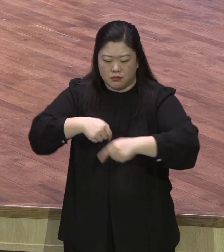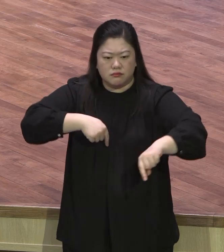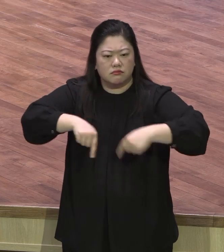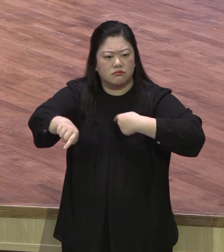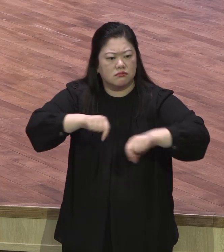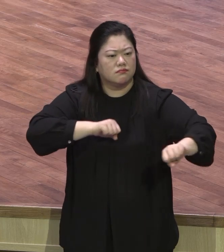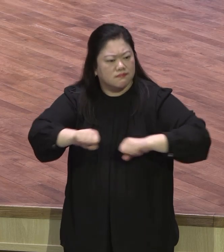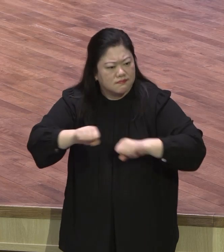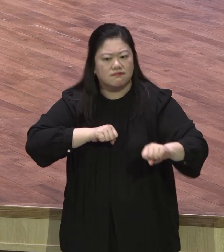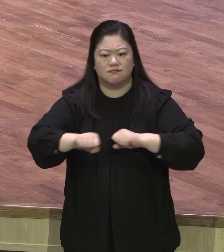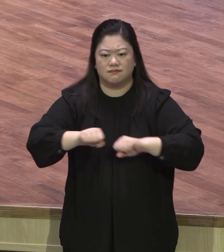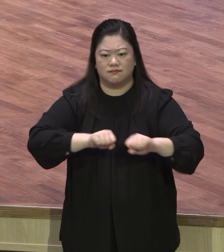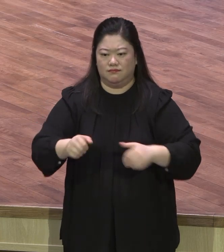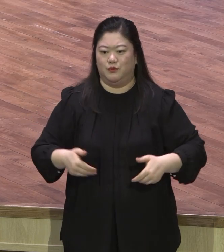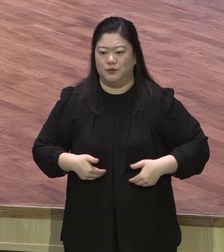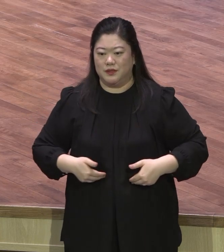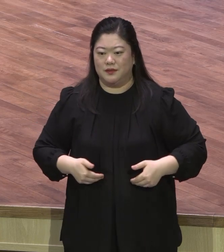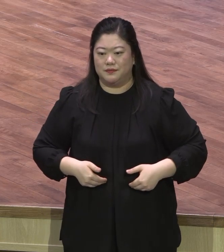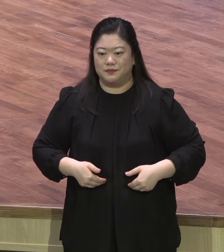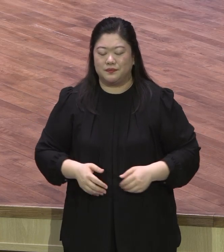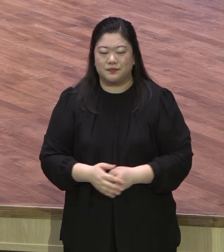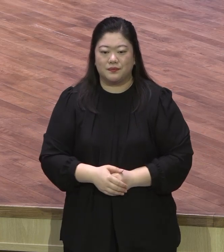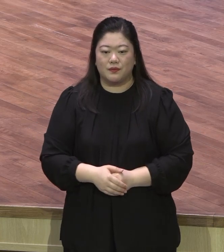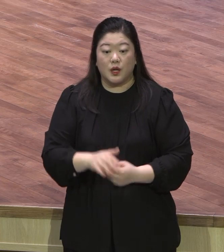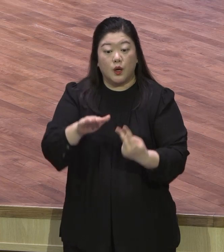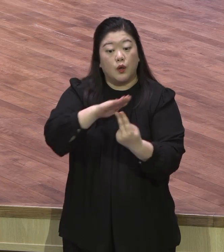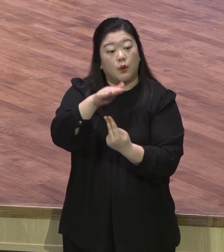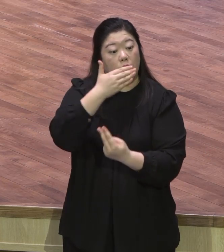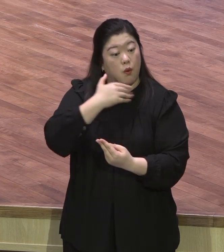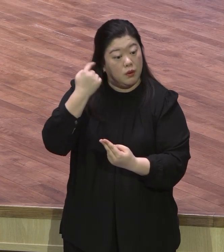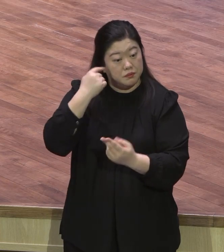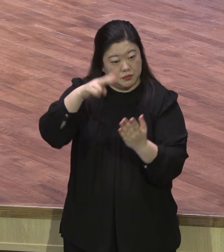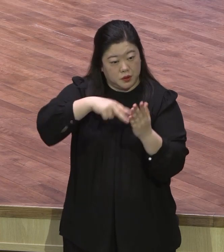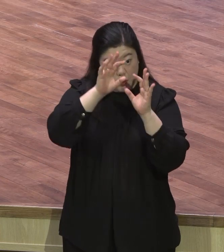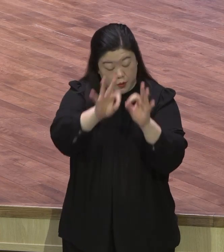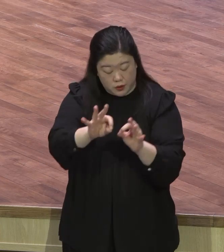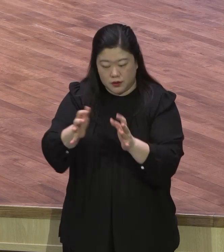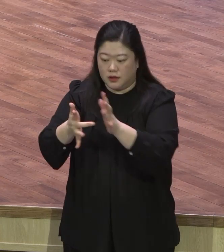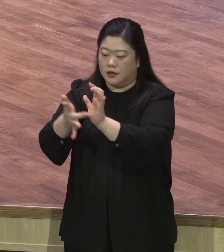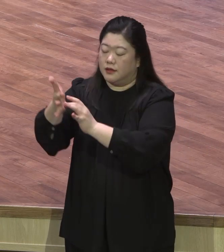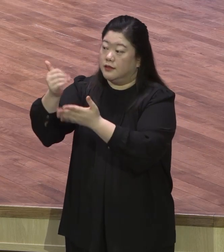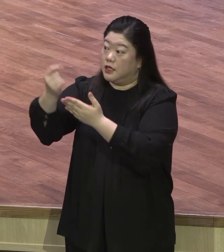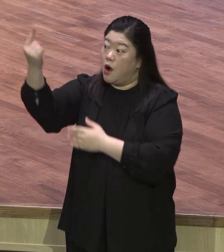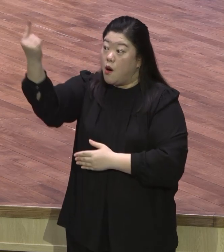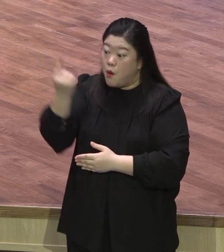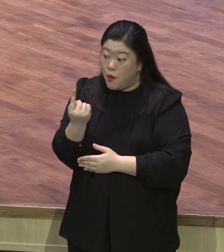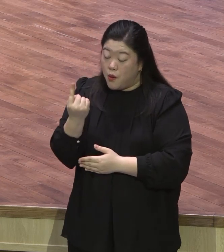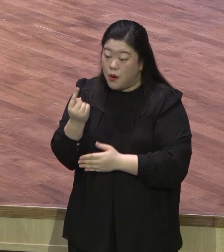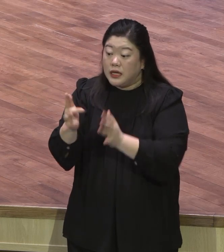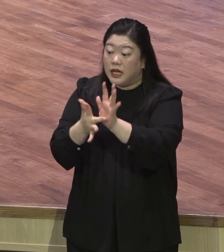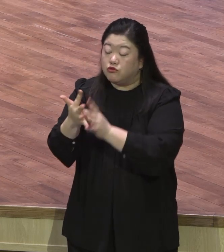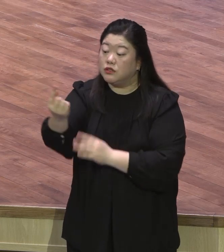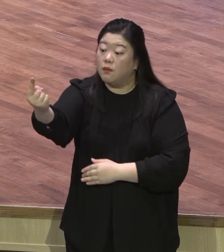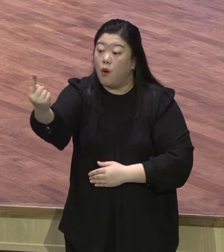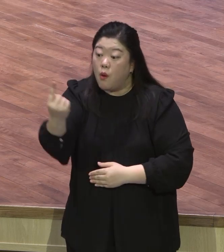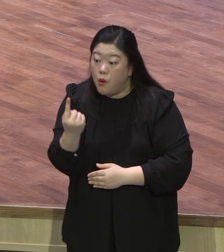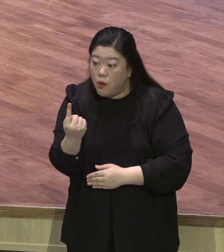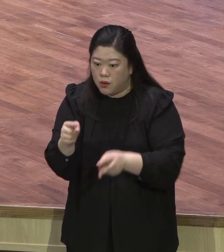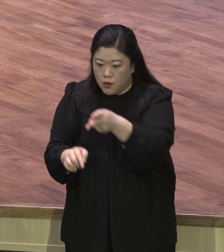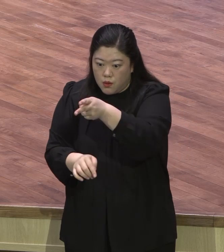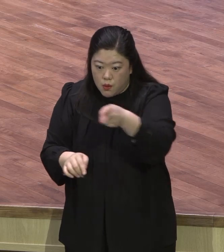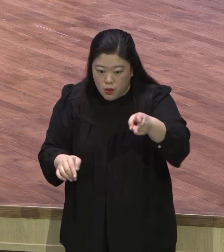노아부 17장 20절로 21절로 보면 예수님께서 이 땅에 오신 것을 가지고 하나님의 나라가 임했다. 예수님이 이 땅에